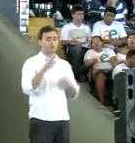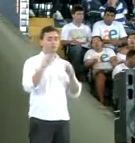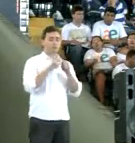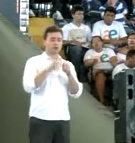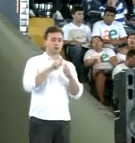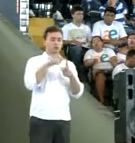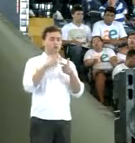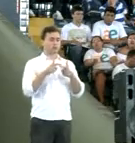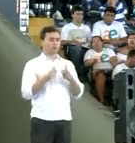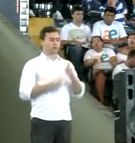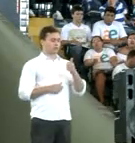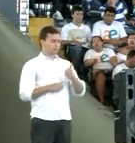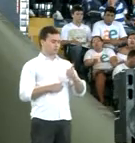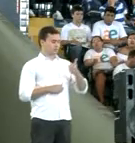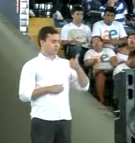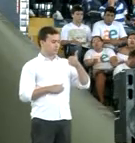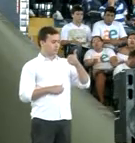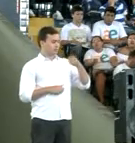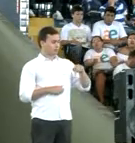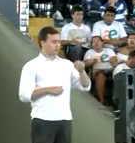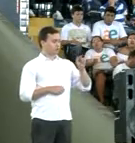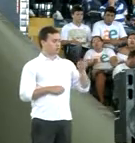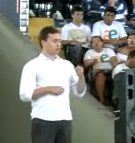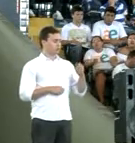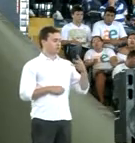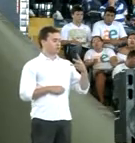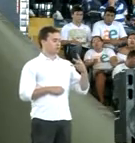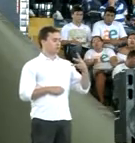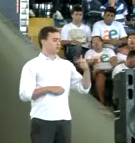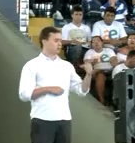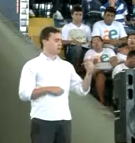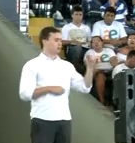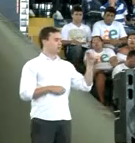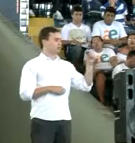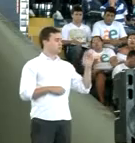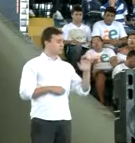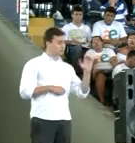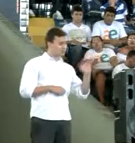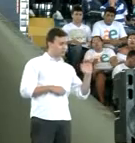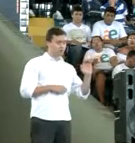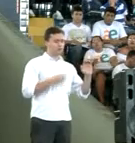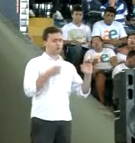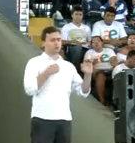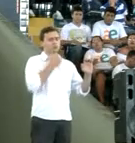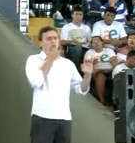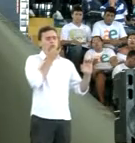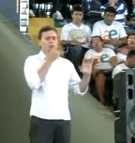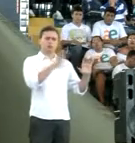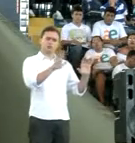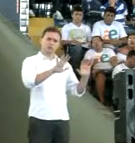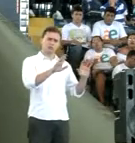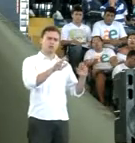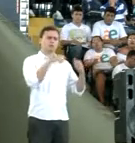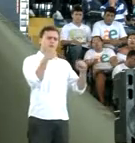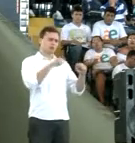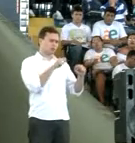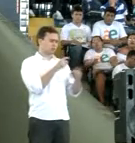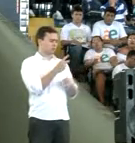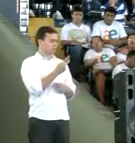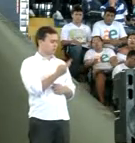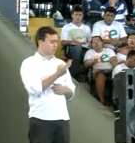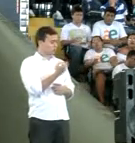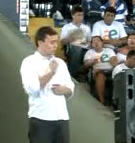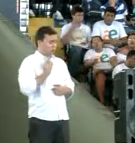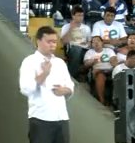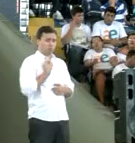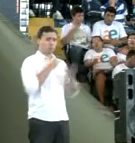R$17,33. Digo, não, rapaz. Para que isso? O negócio já é tão difícil, está dificultando ainda mais. Não, use o valor mais fácil,